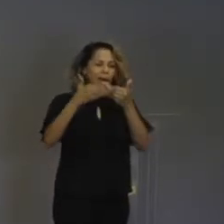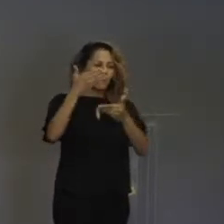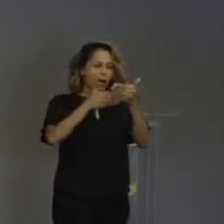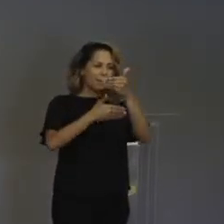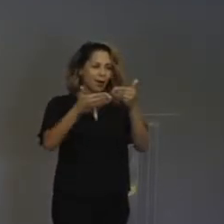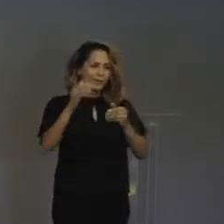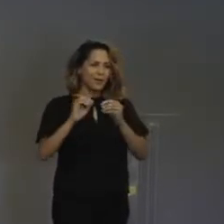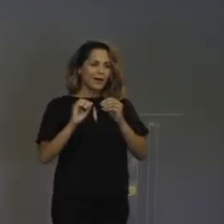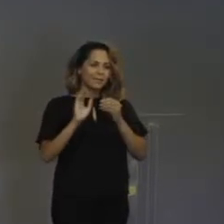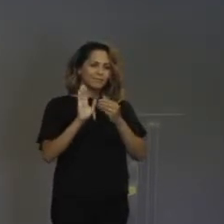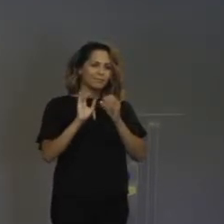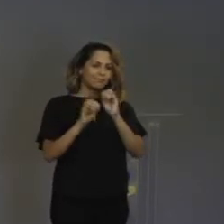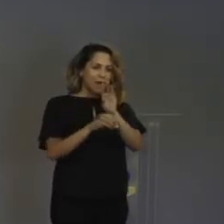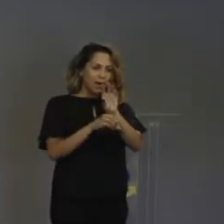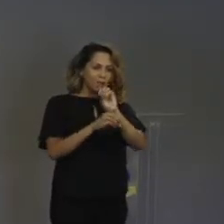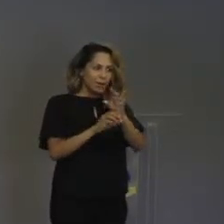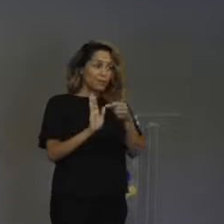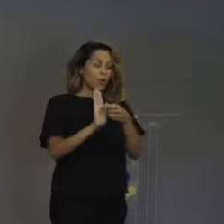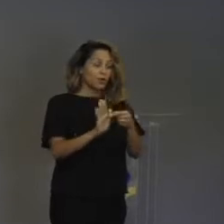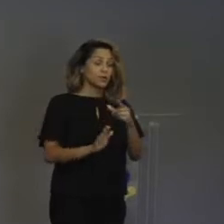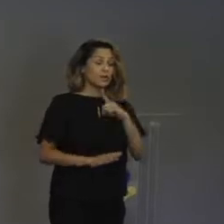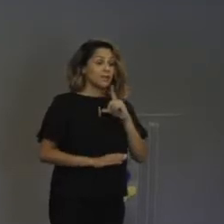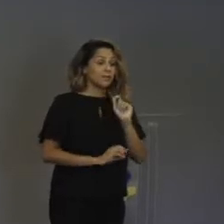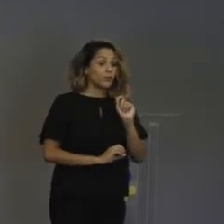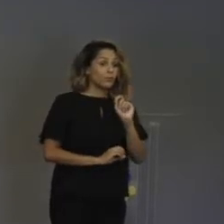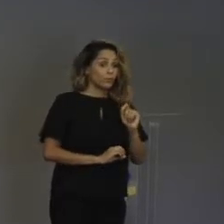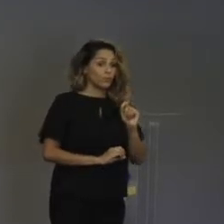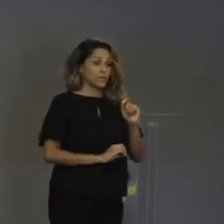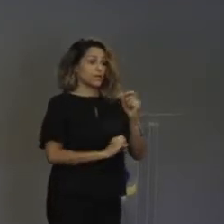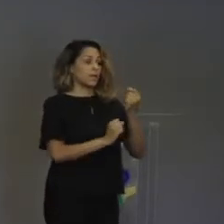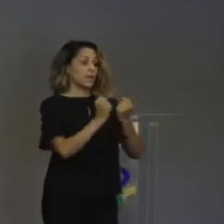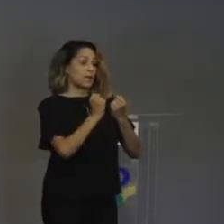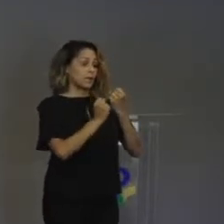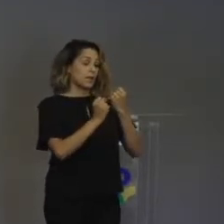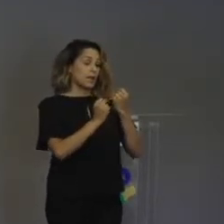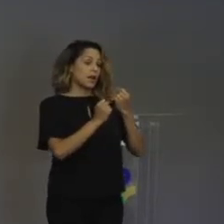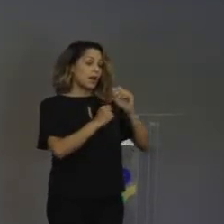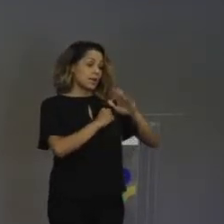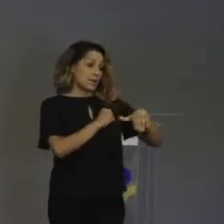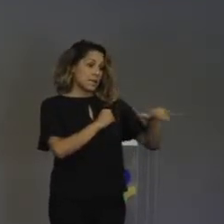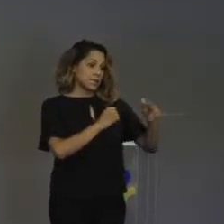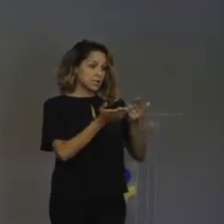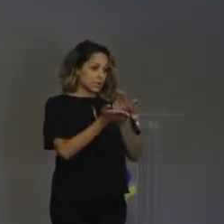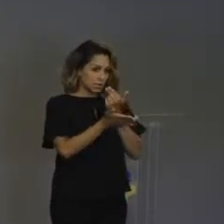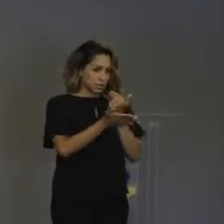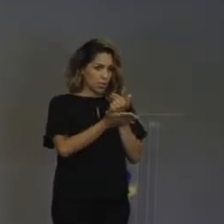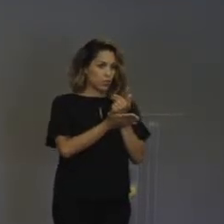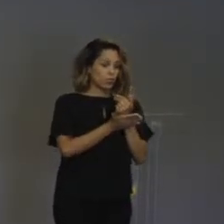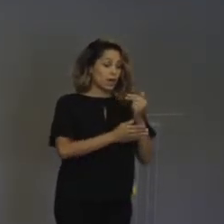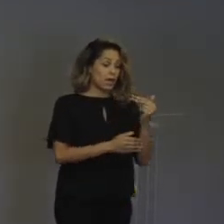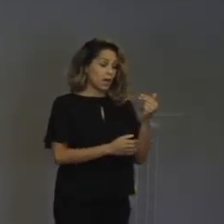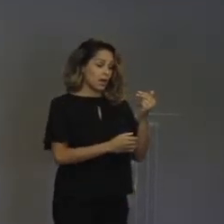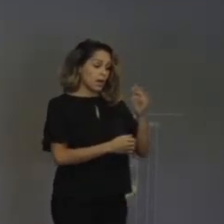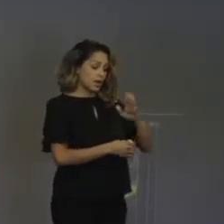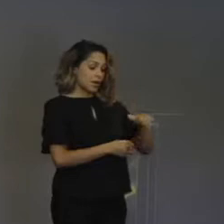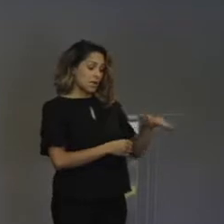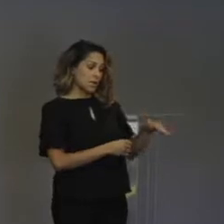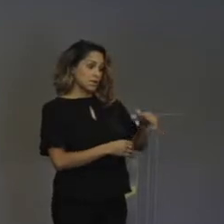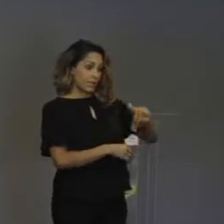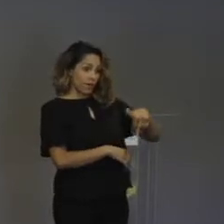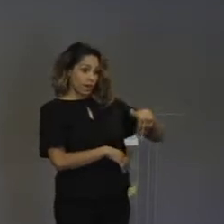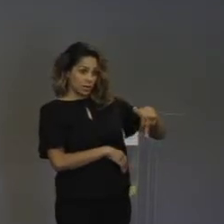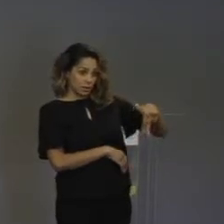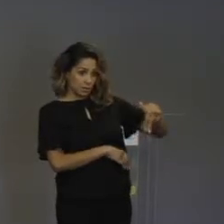que foi a pé para a escola e a criança que foi de carro. Né? Aí você falou do Canadá, as fachadas, e eu estou aqui pensando,